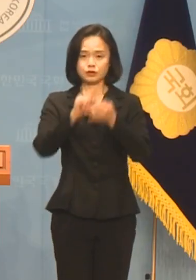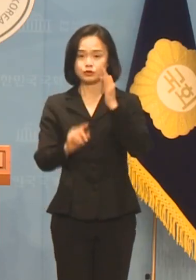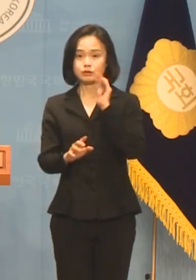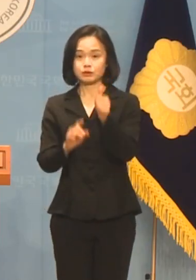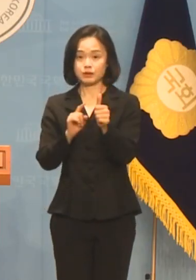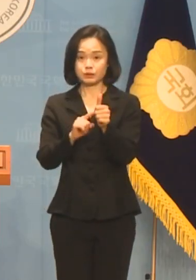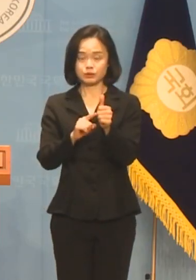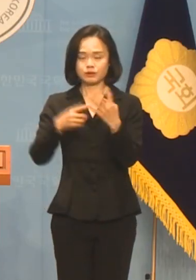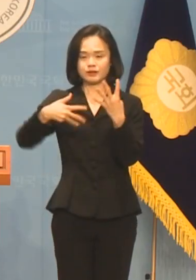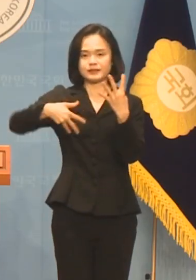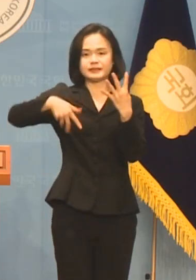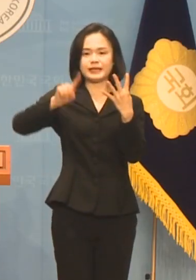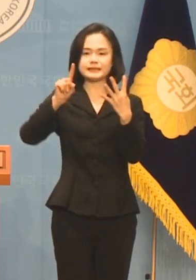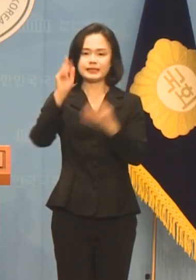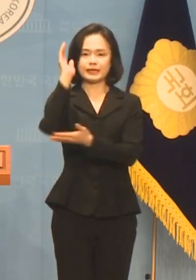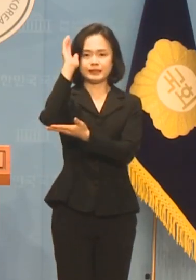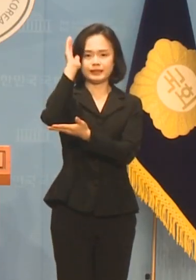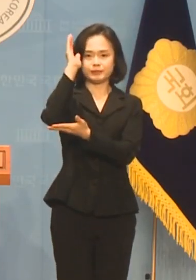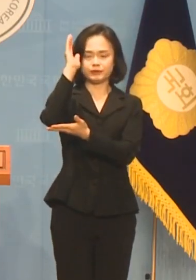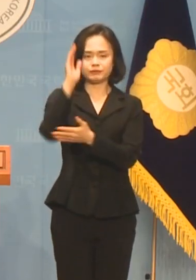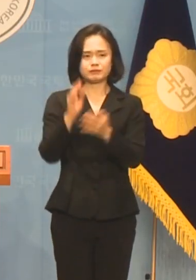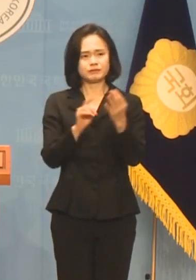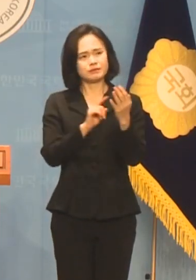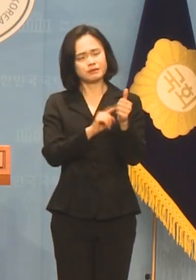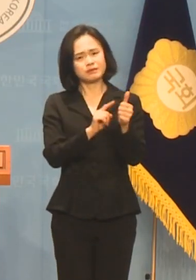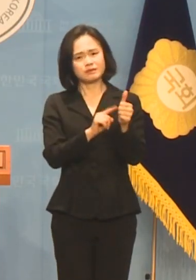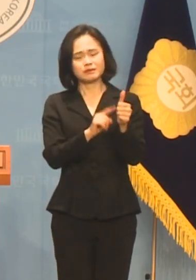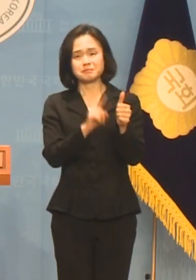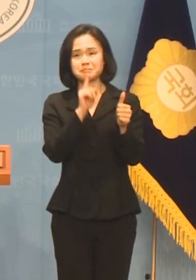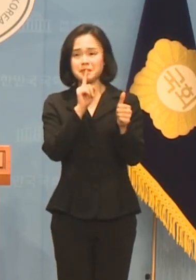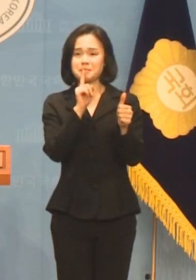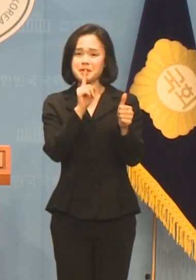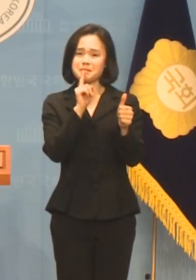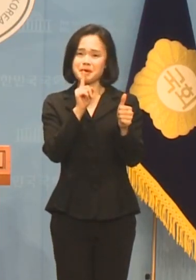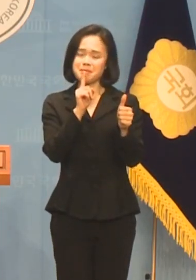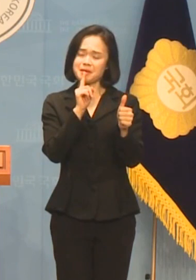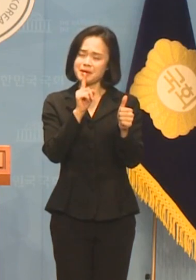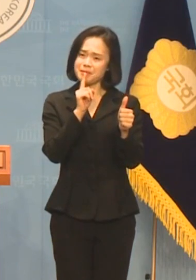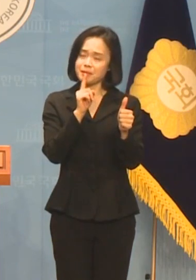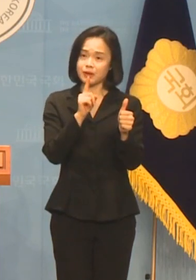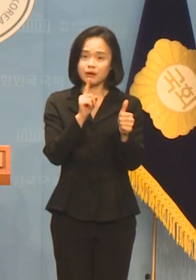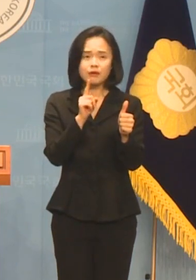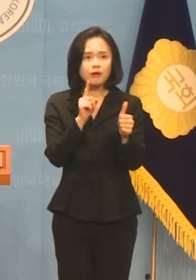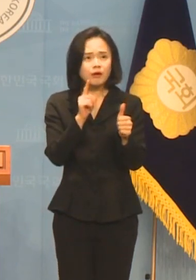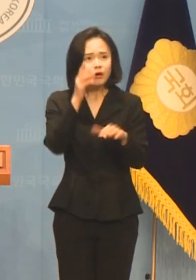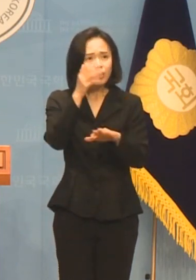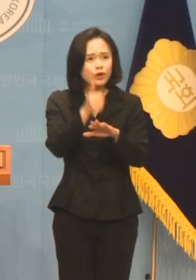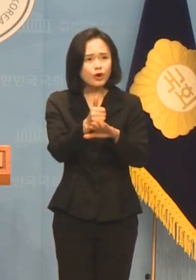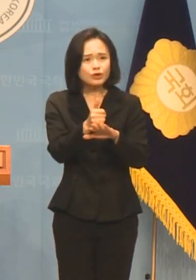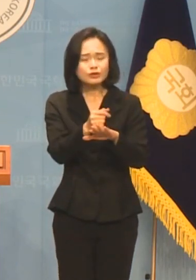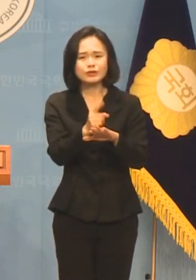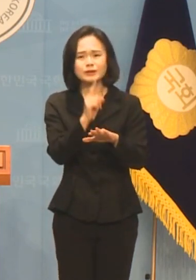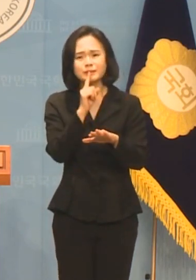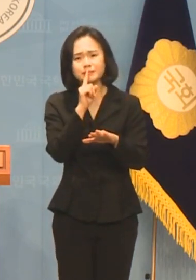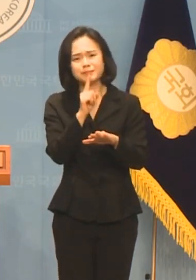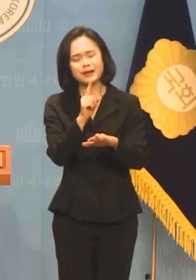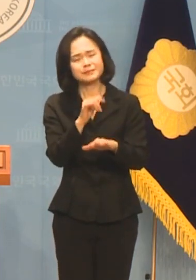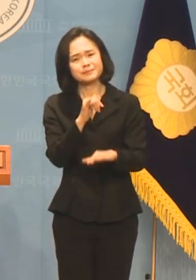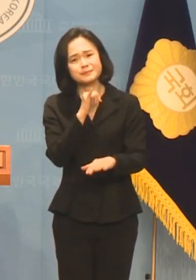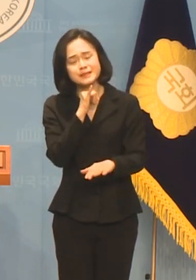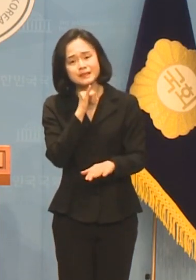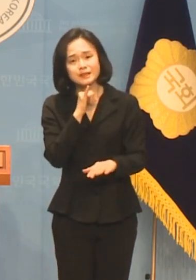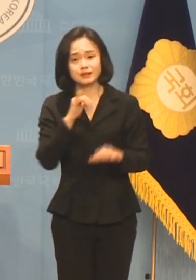발표했습니다. 말하기 좋아한다던데 본인의 입으로 내란 자백을 하는 모습을 전 국민이